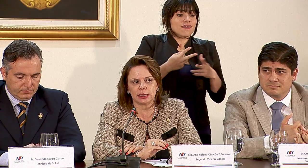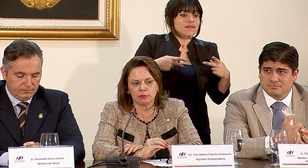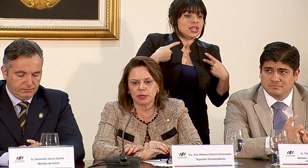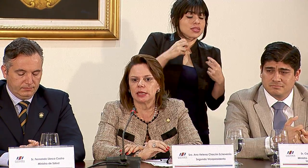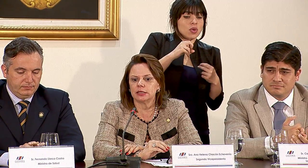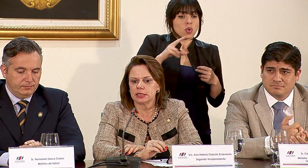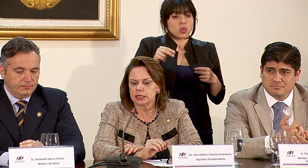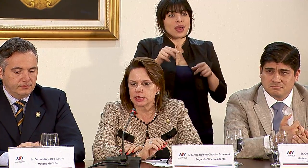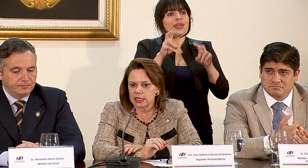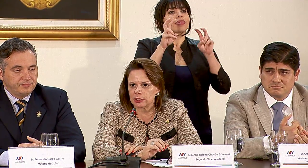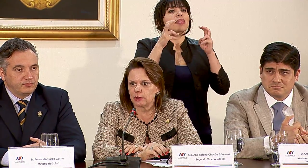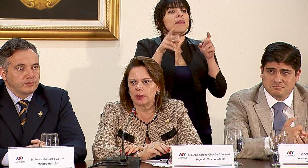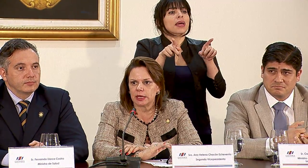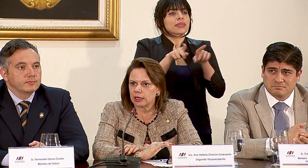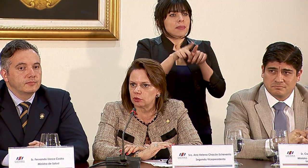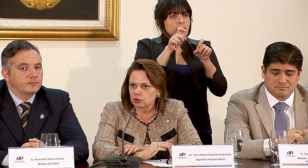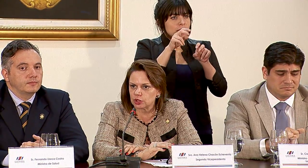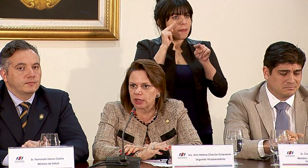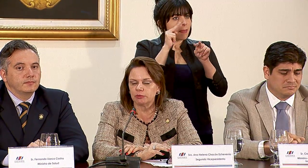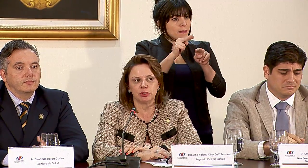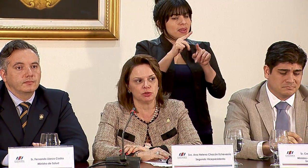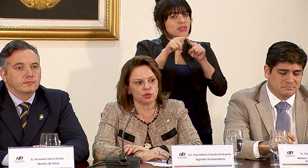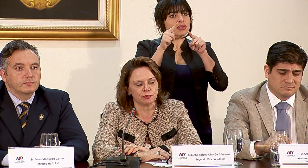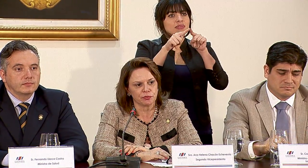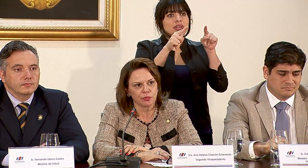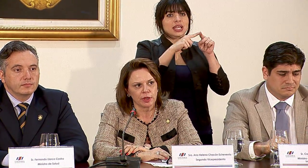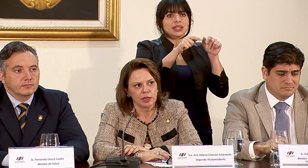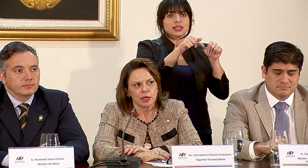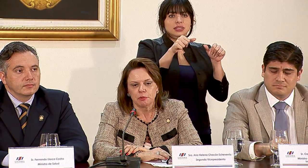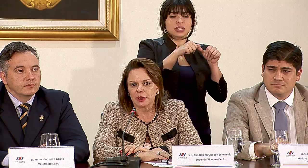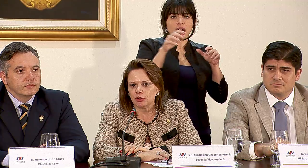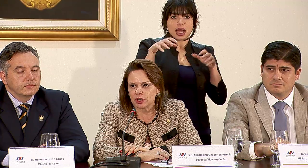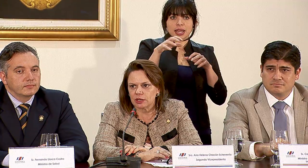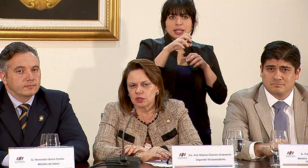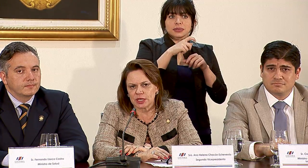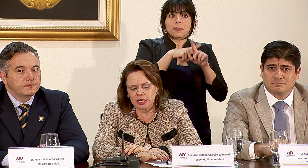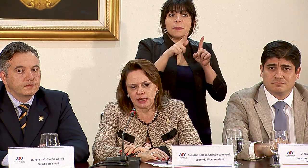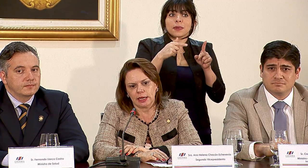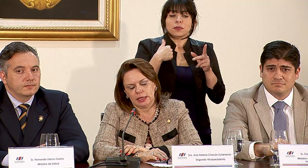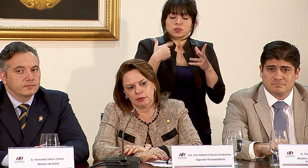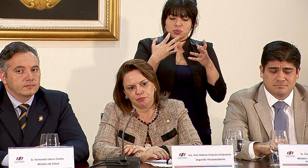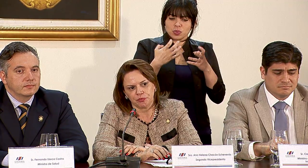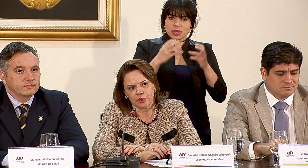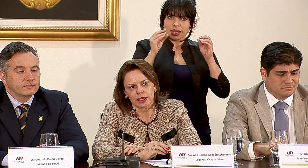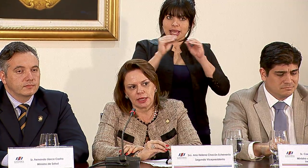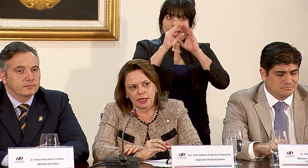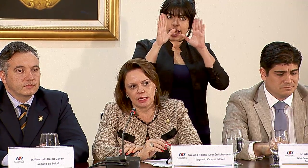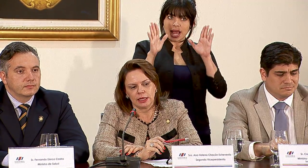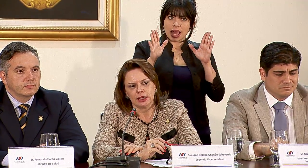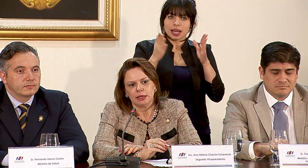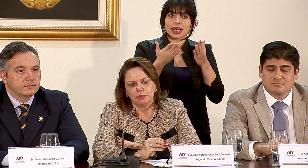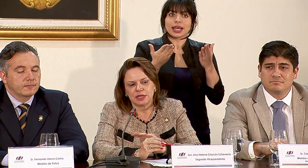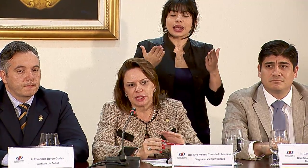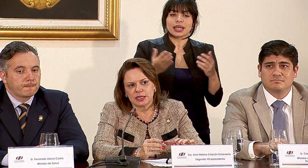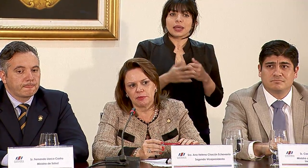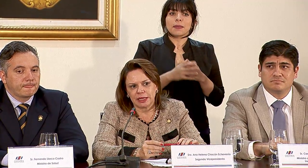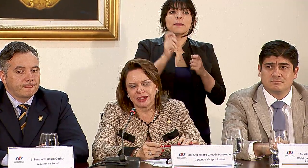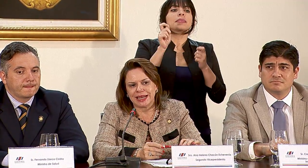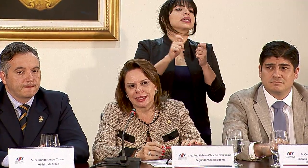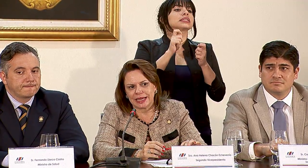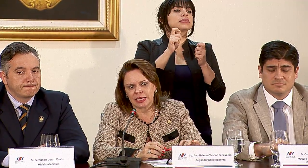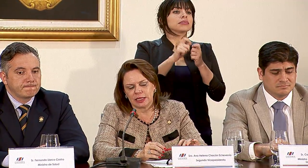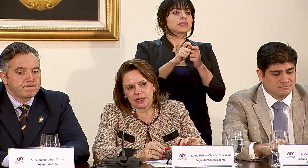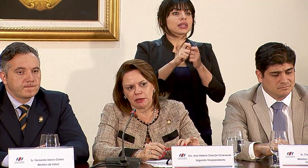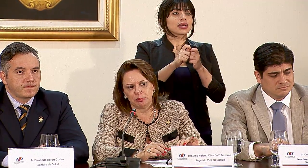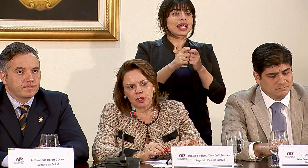tema que también se debe ver en otros ámbitos pero quiero ser clara que precisamente